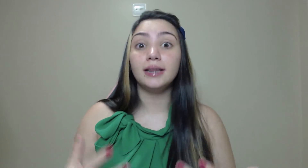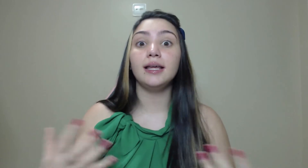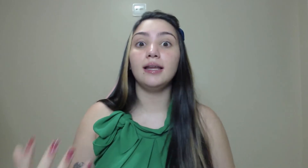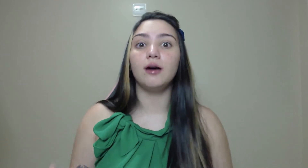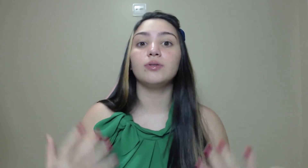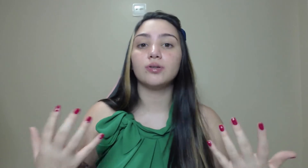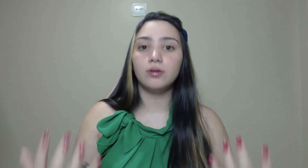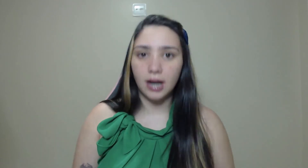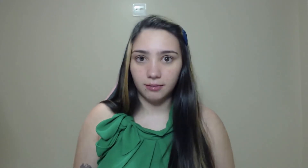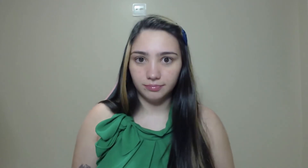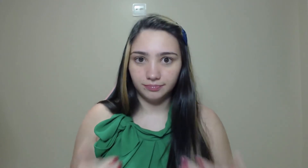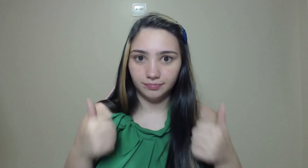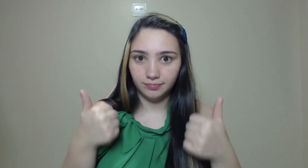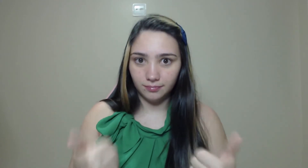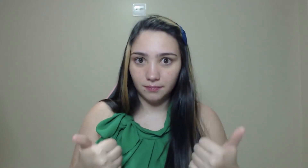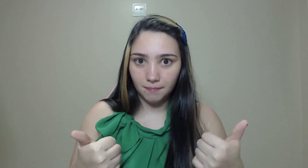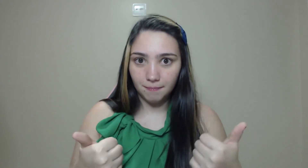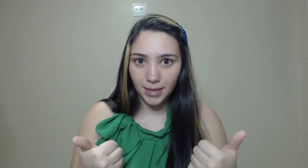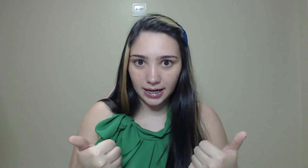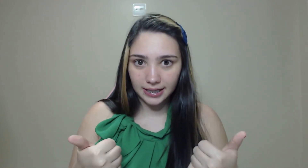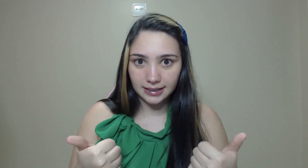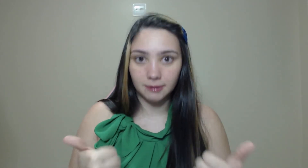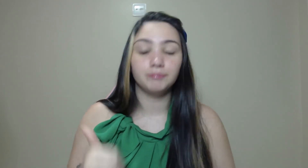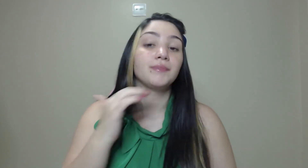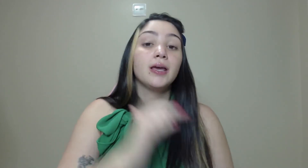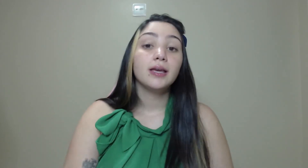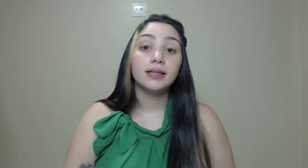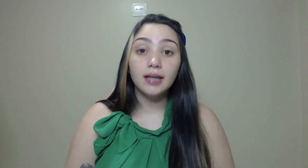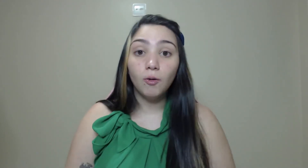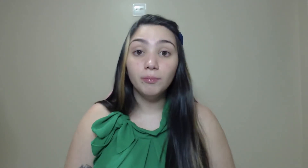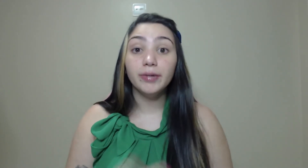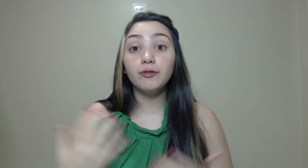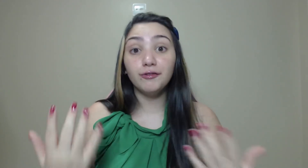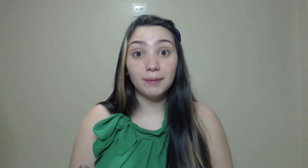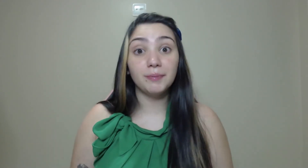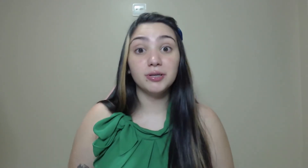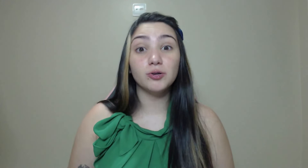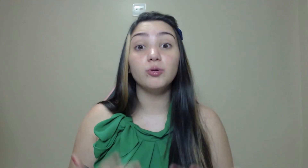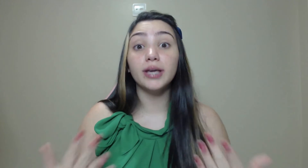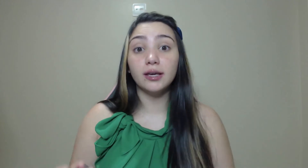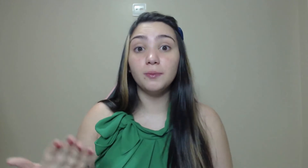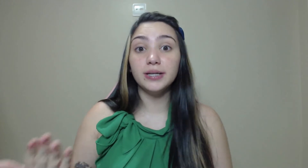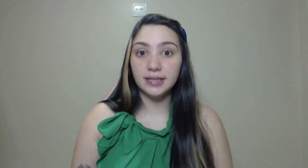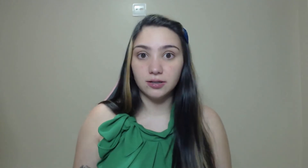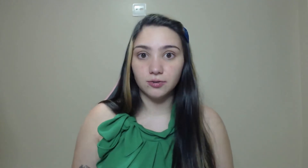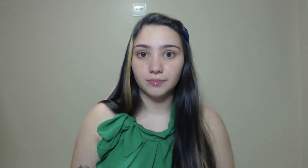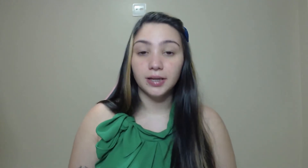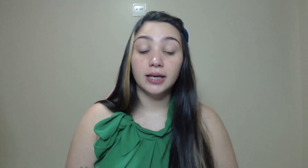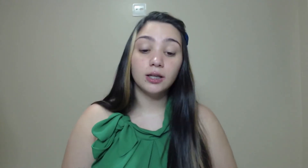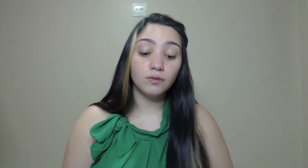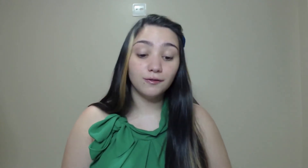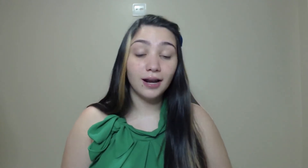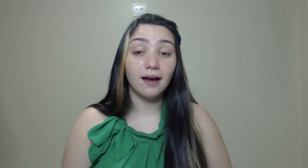material escolar. Beleza? Então, eu vou falar para a pessoa o que eu preciso. Então, eu vou falar,